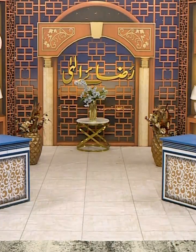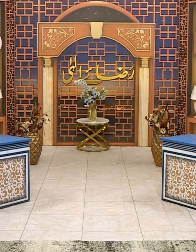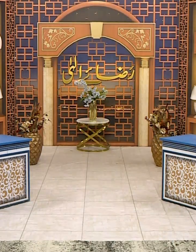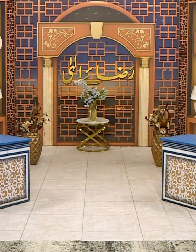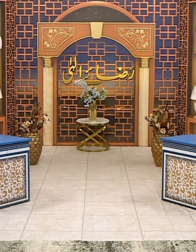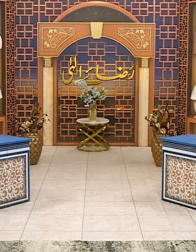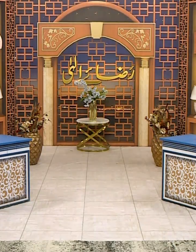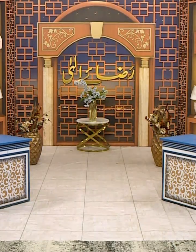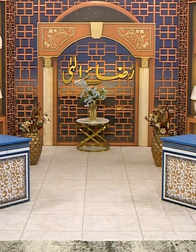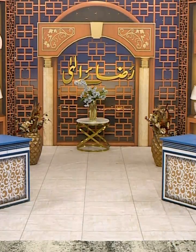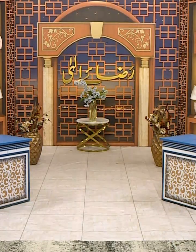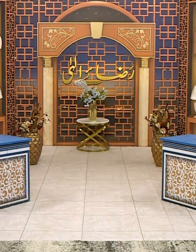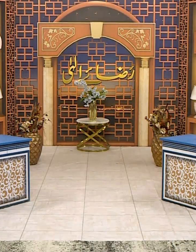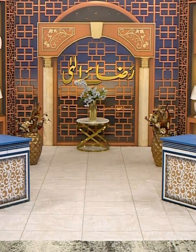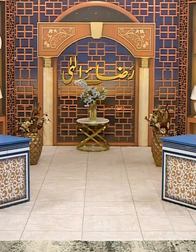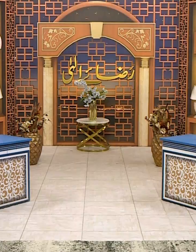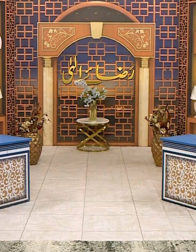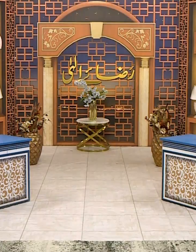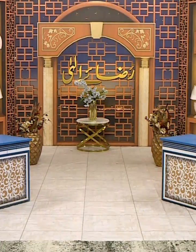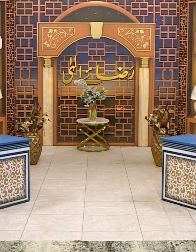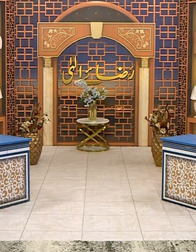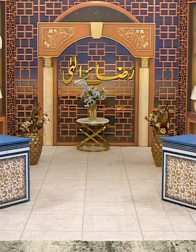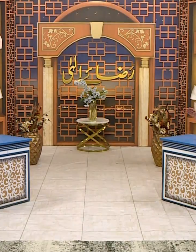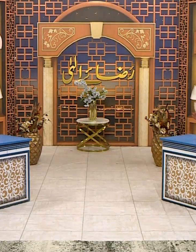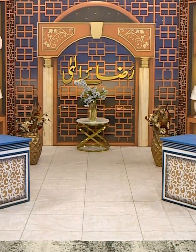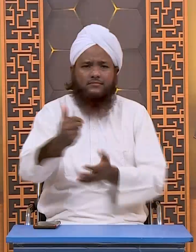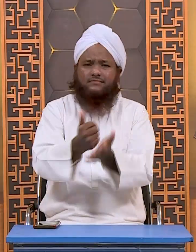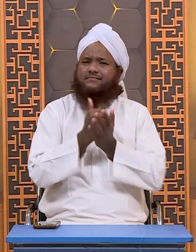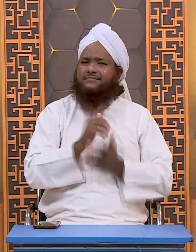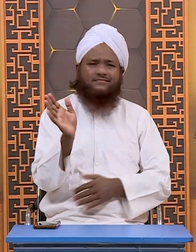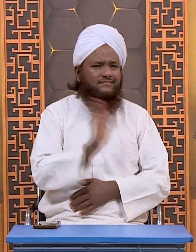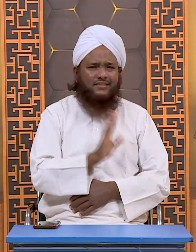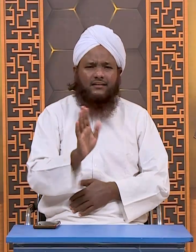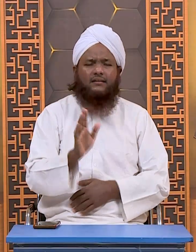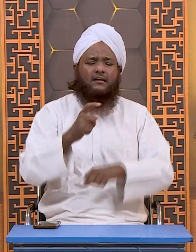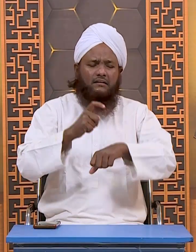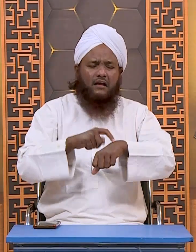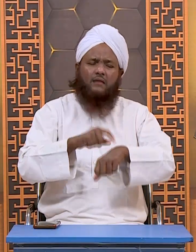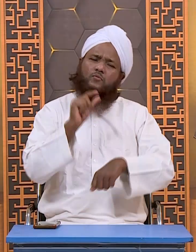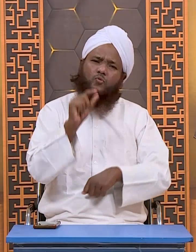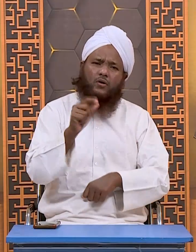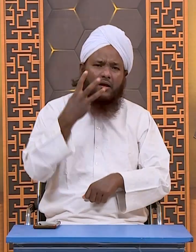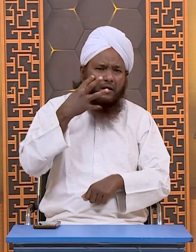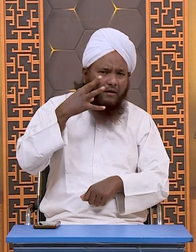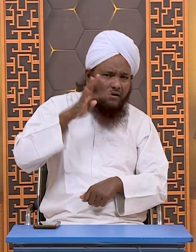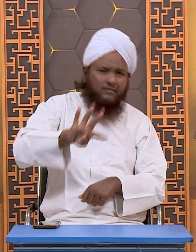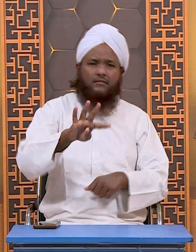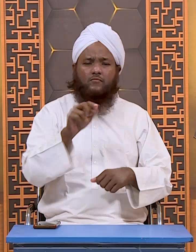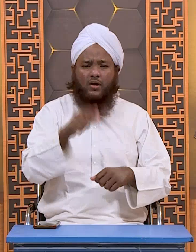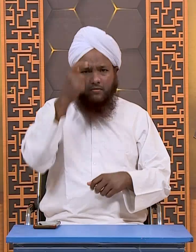یہ پریشانیاں، یہ دکھ، یہ درد ہمیشہ کے لیے نہیں ہے، یہ تھوڑے ٹائم کے لیے ہے۔ ان دکھوں نے چلے جانا ہے، ان تکالیف نے